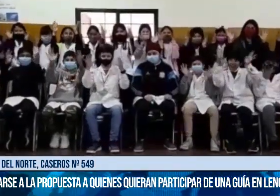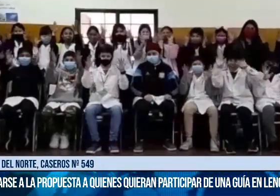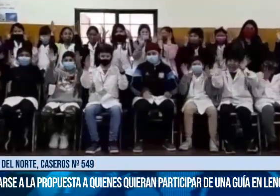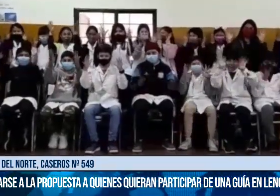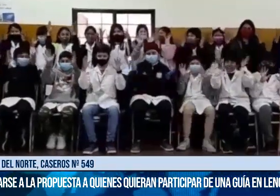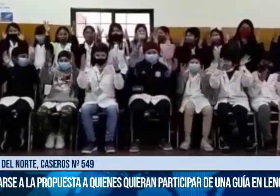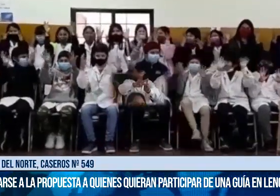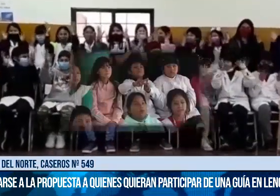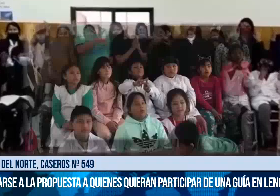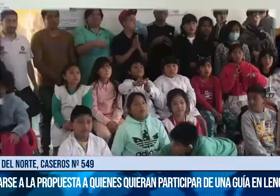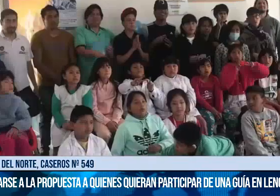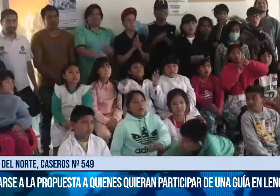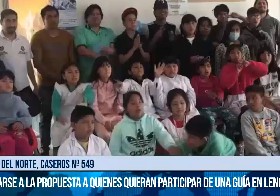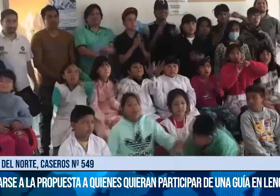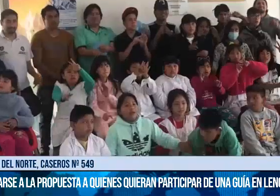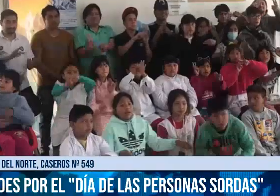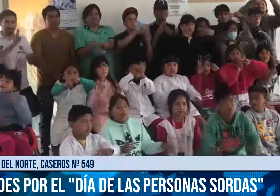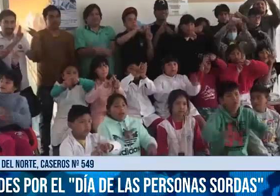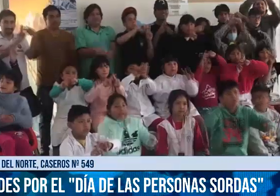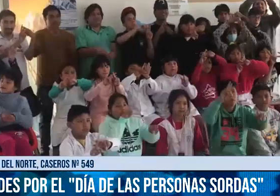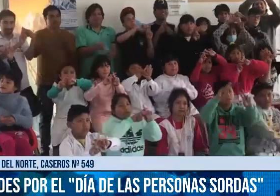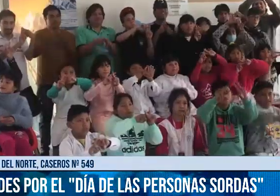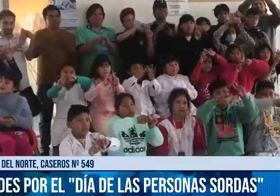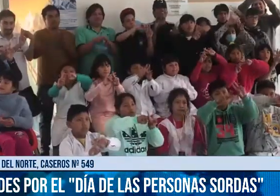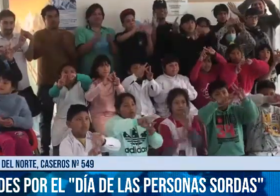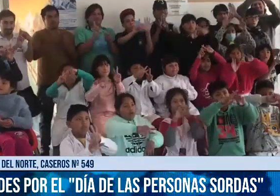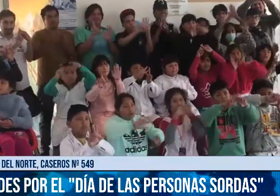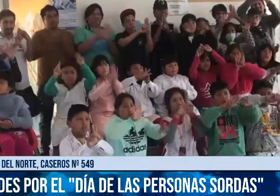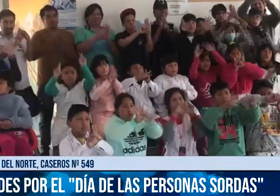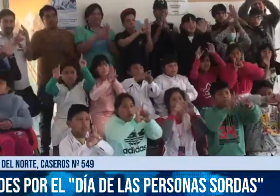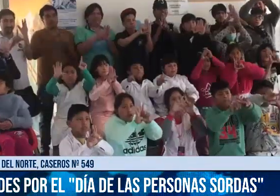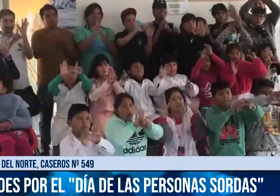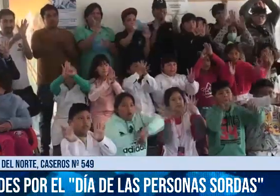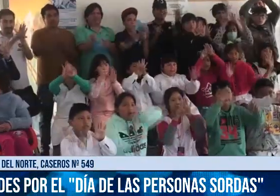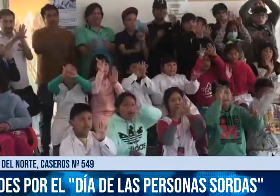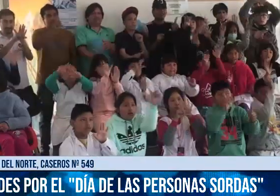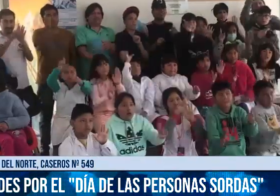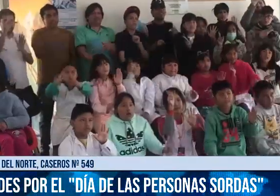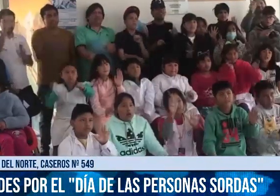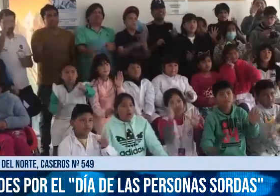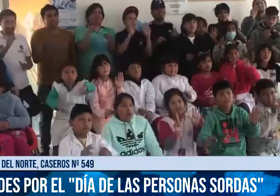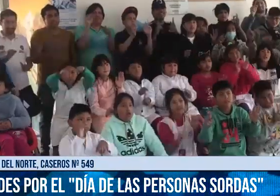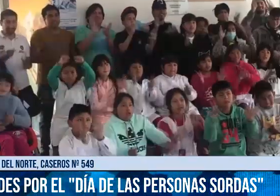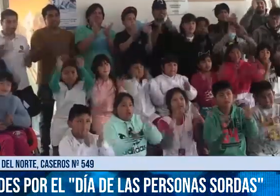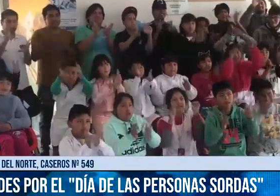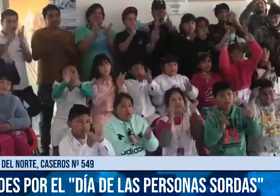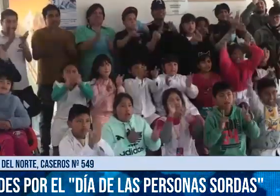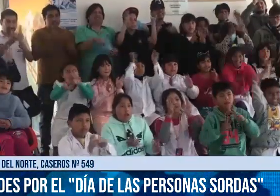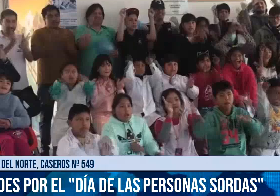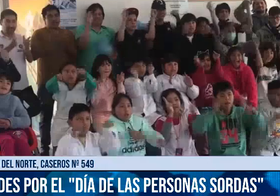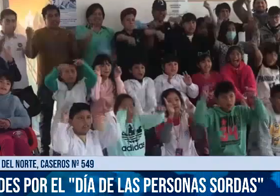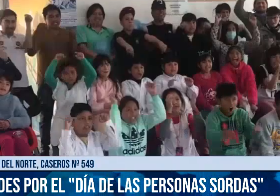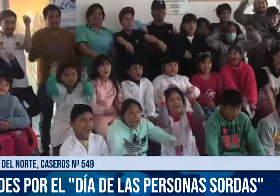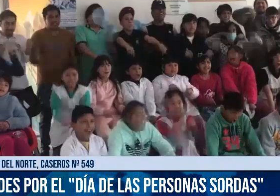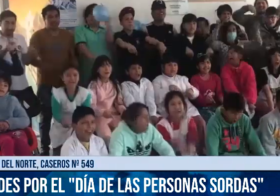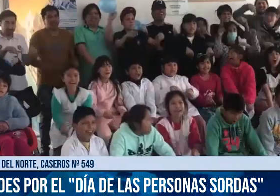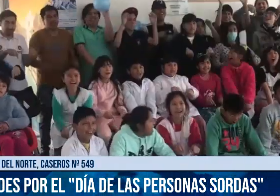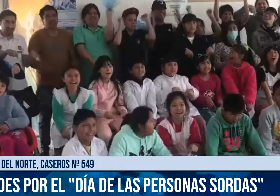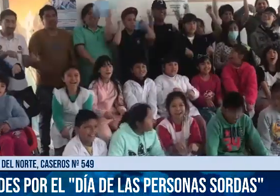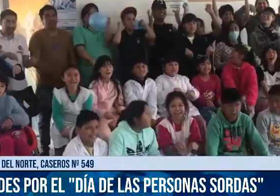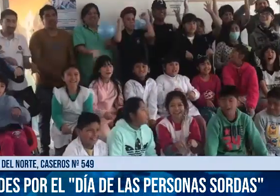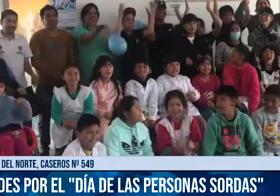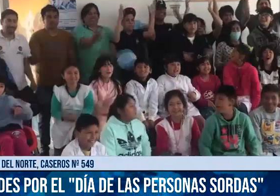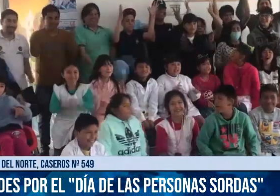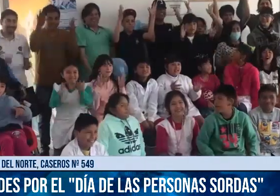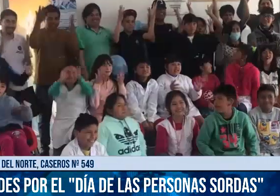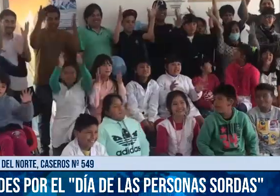un discurso, ¿no?, de bienvenida, y los chicos del Huayco se hablaban con los chicos de EFETA con señas de acá para allá,